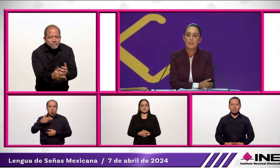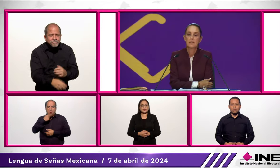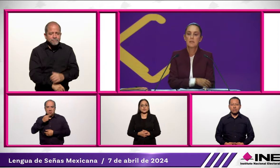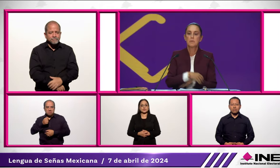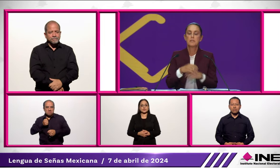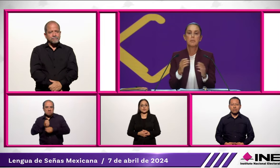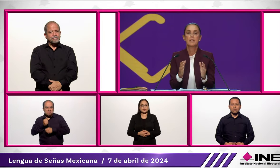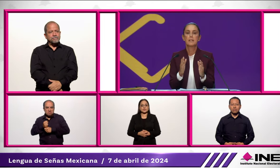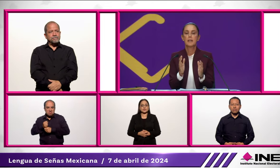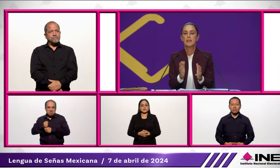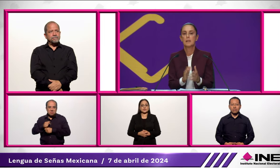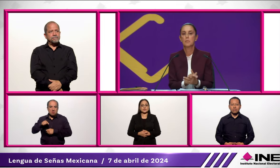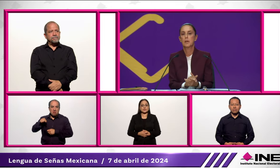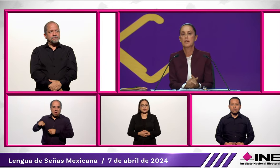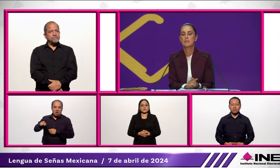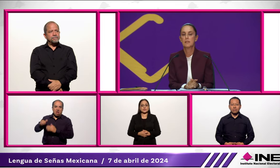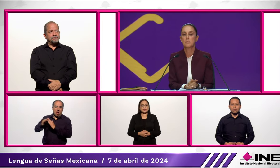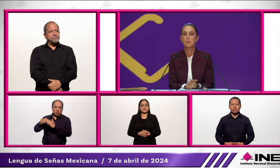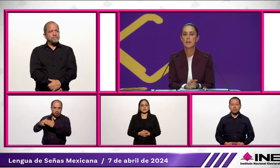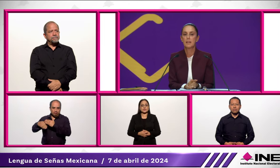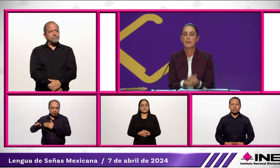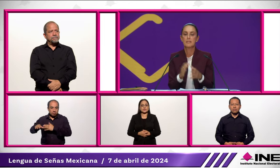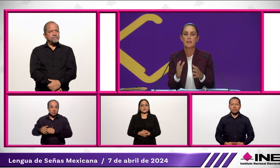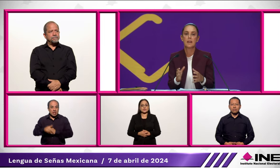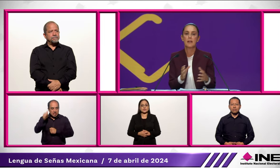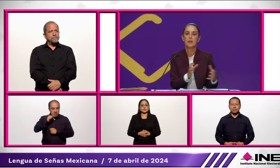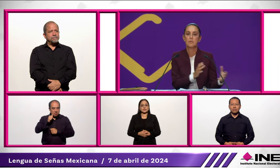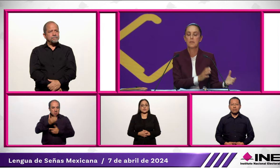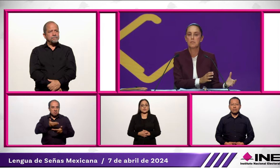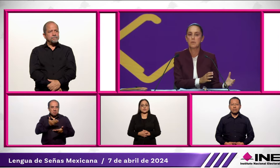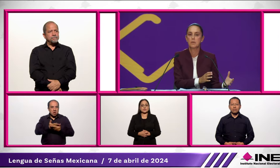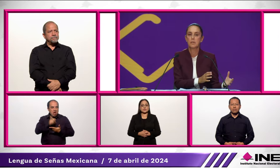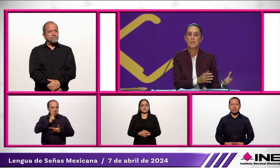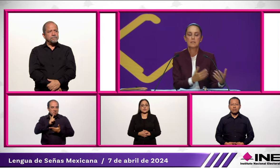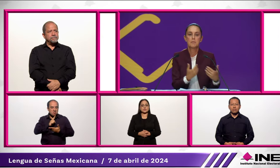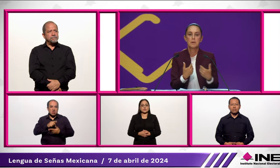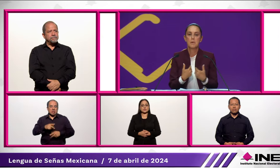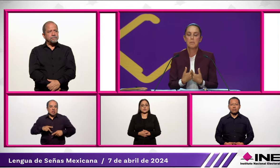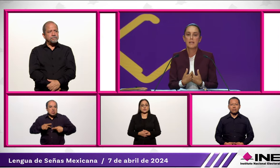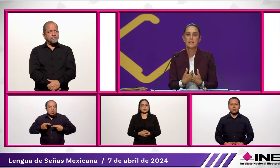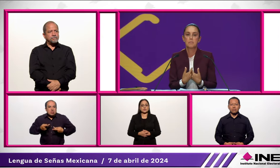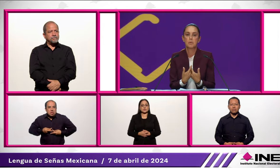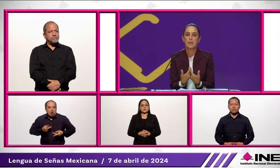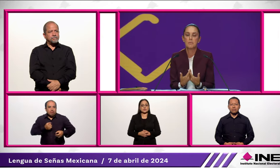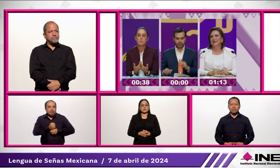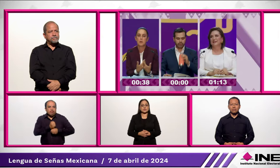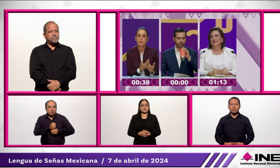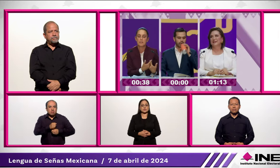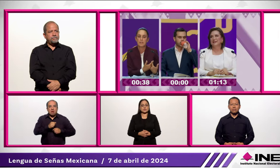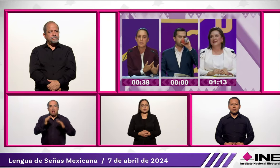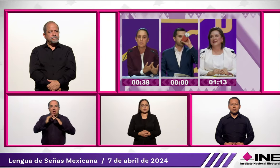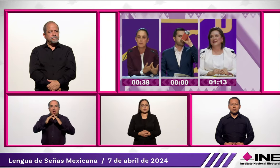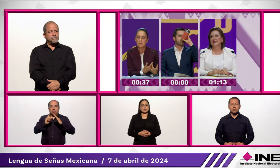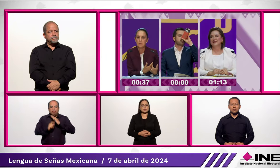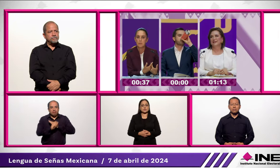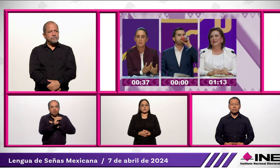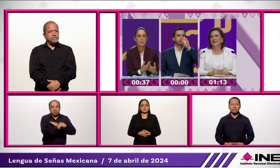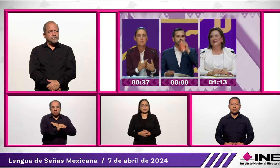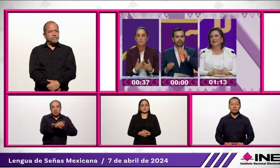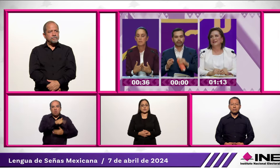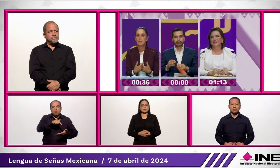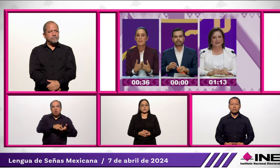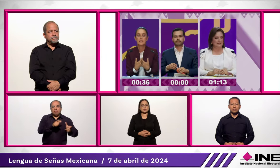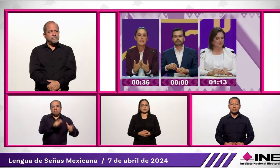casa. Siempre se plantea que la mujer que está vulnerada hay que sacarla a un refugio. Siempre me planteé por qué la mujer tiene que ir a un